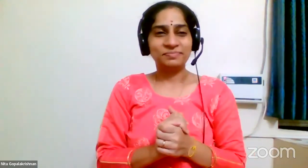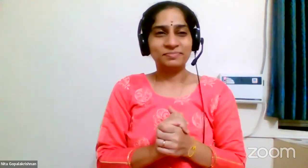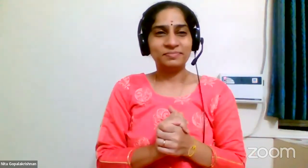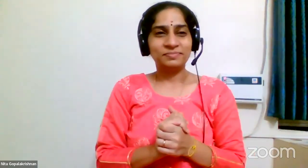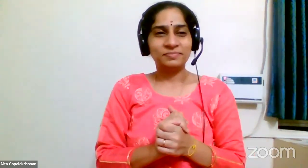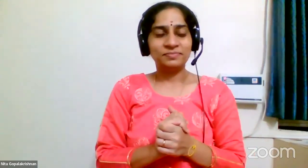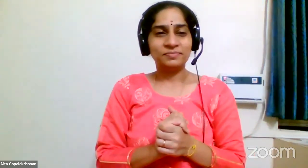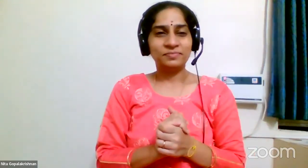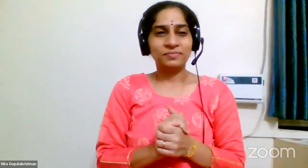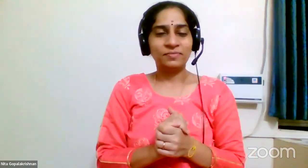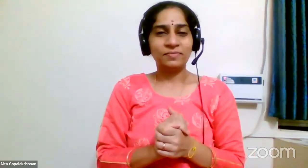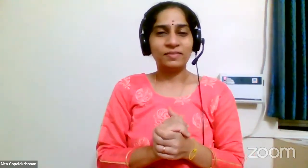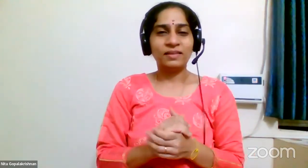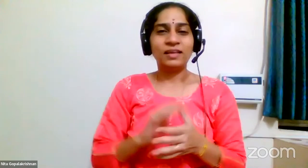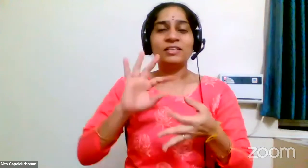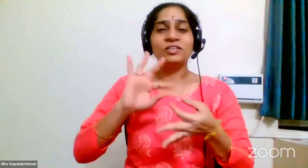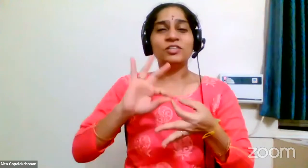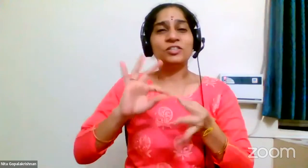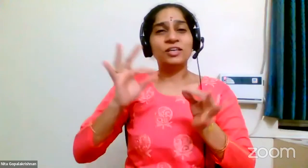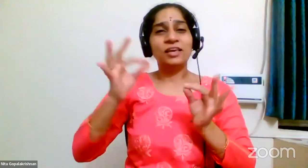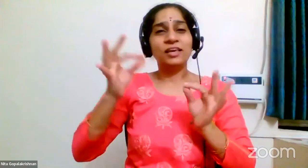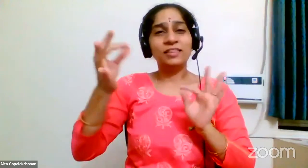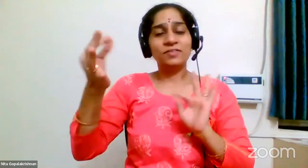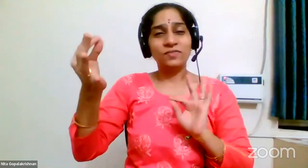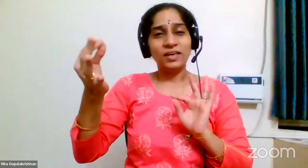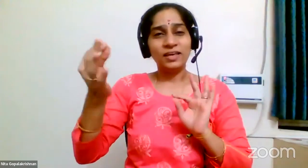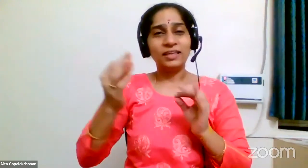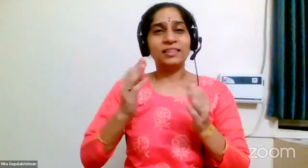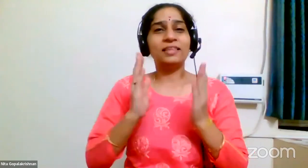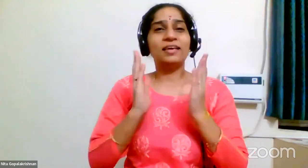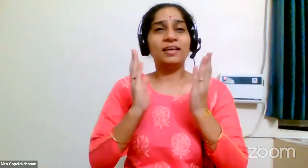श्री अद्वैत गदाधर,